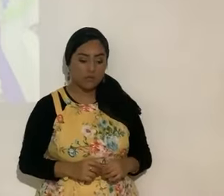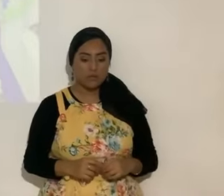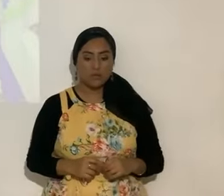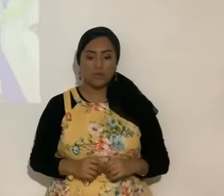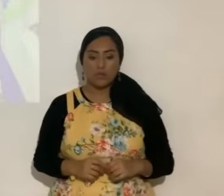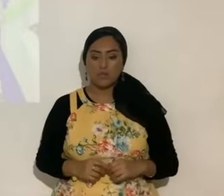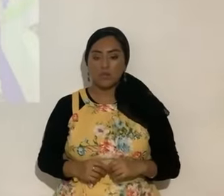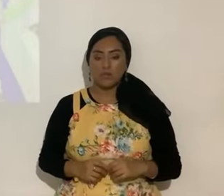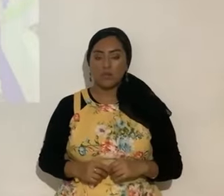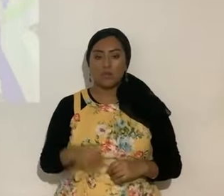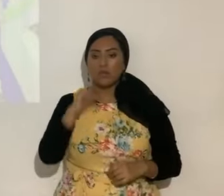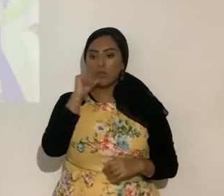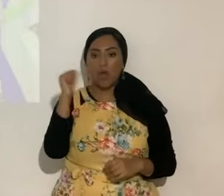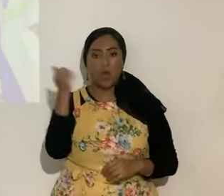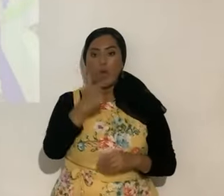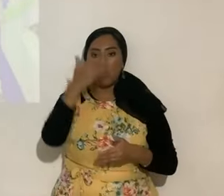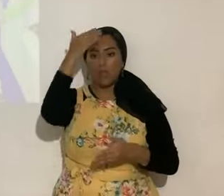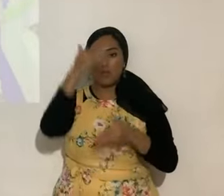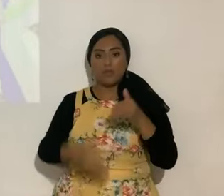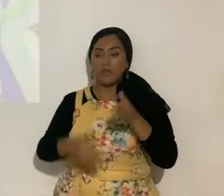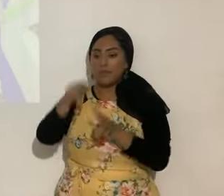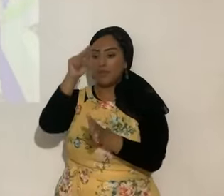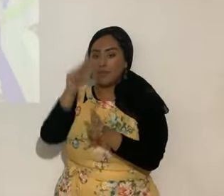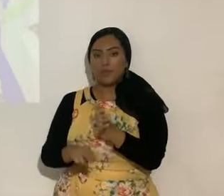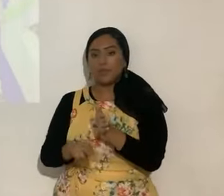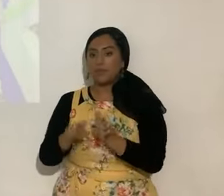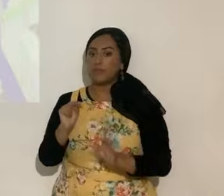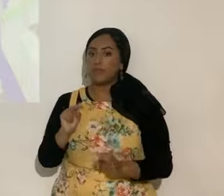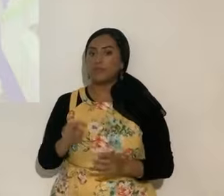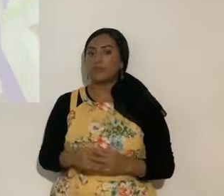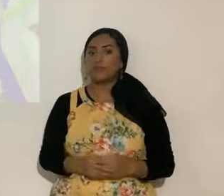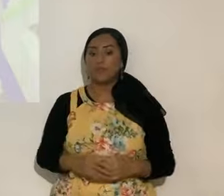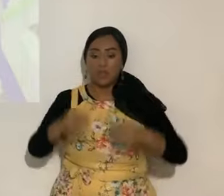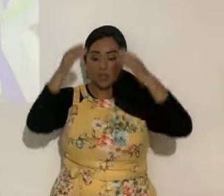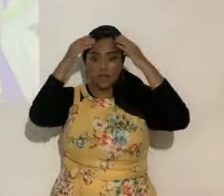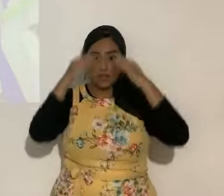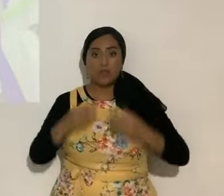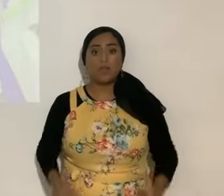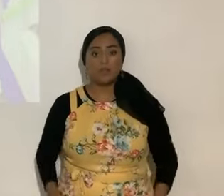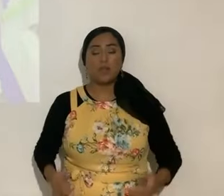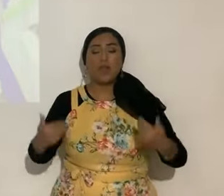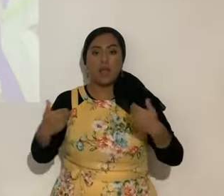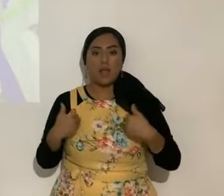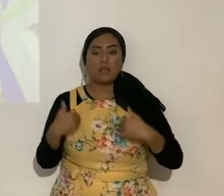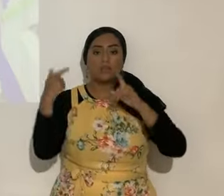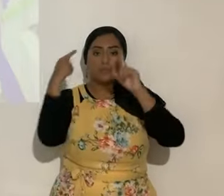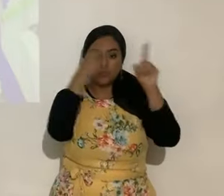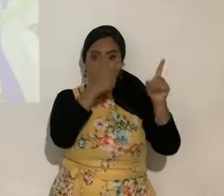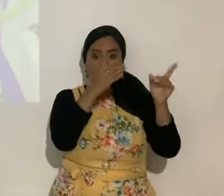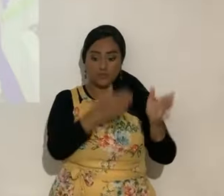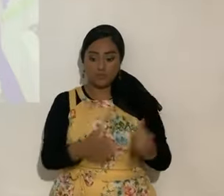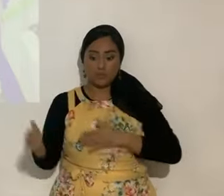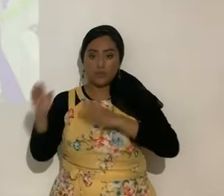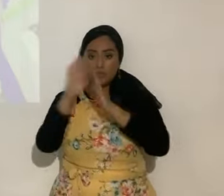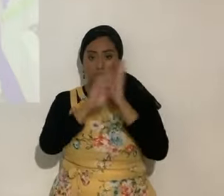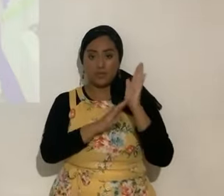la idea es que no todo, acaba en la tumba, el cuerpo tiene un propósito, según la Biblia,